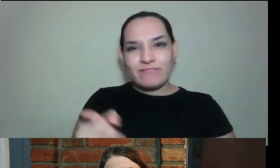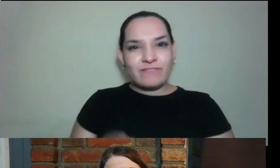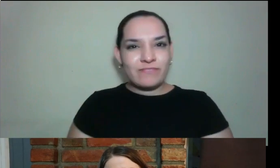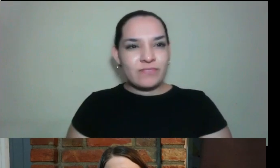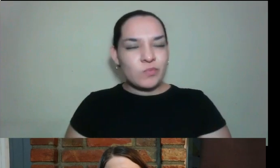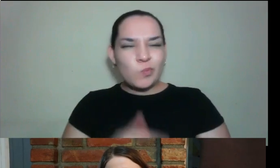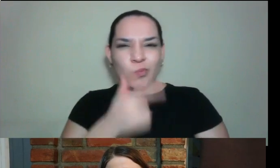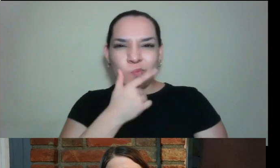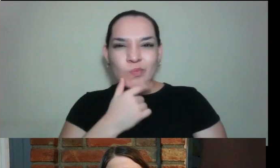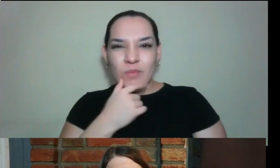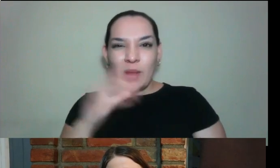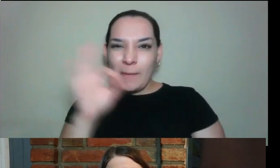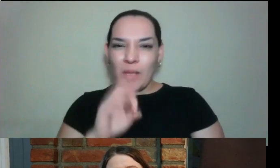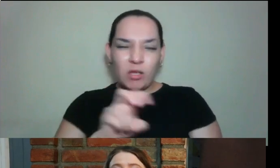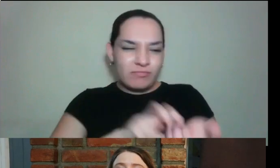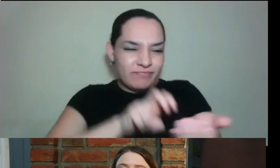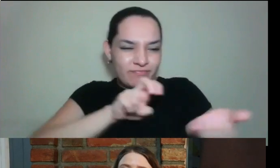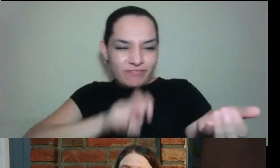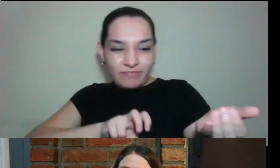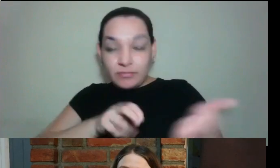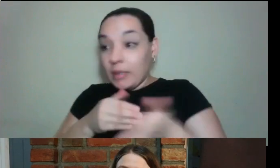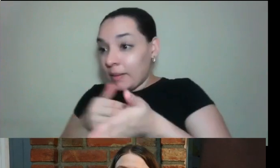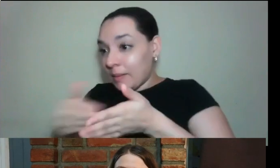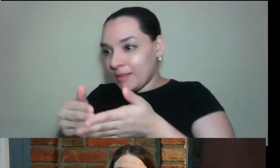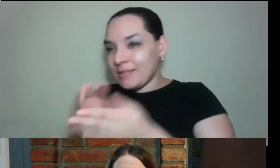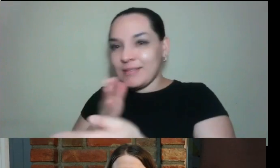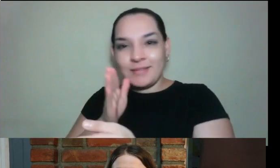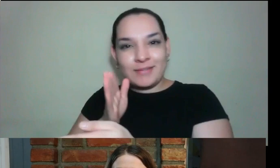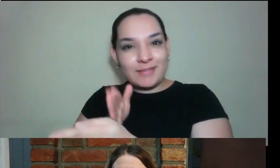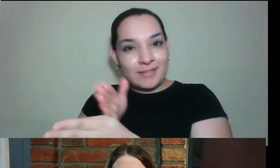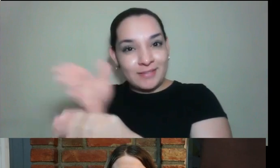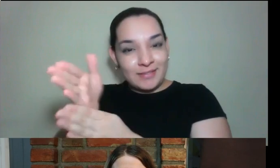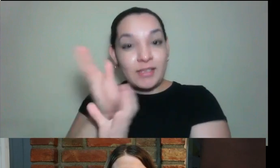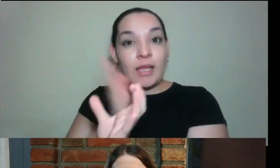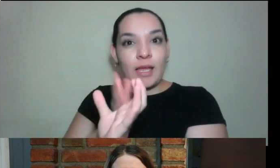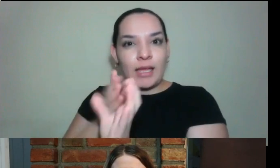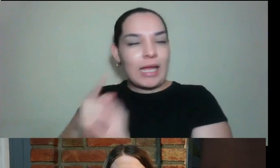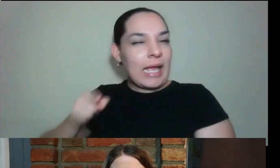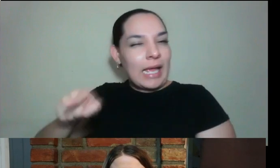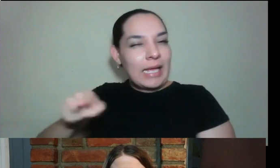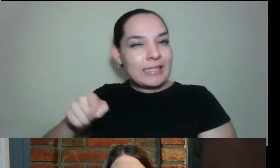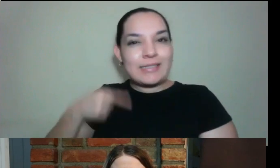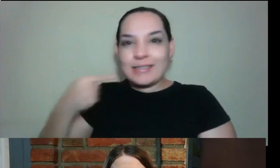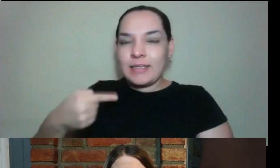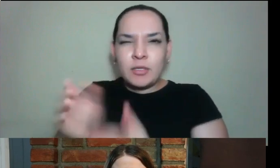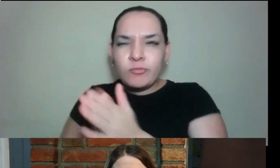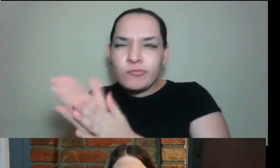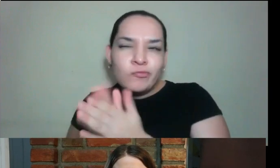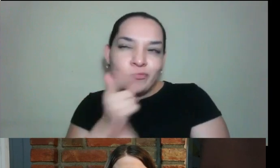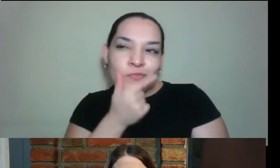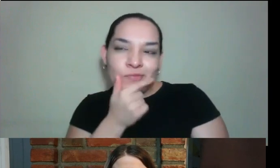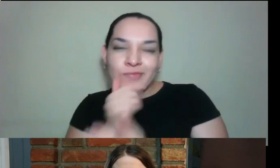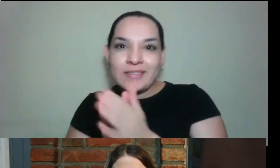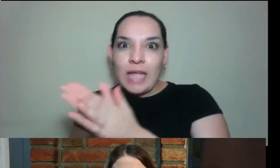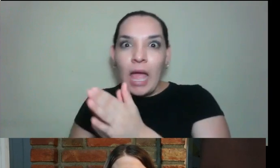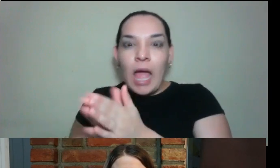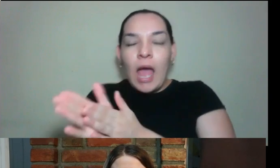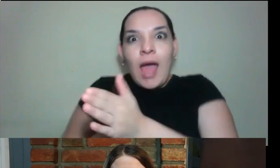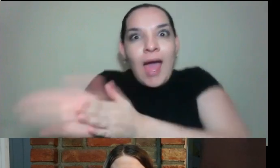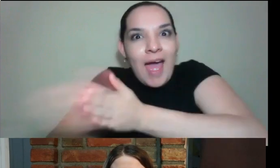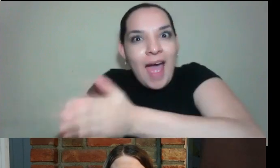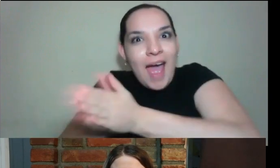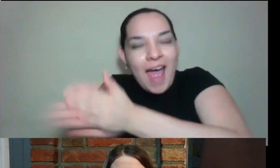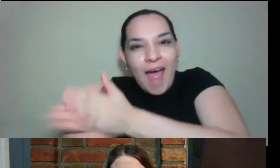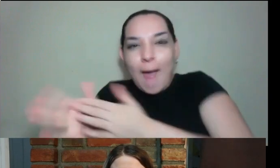Así que decidí y opté por estudiar psicología, que era una carrera que siempre me había interesado mucho. Y una vez que empecé a